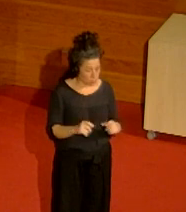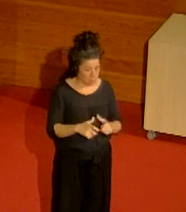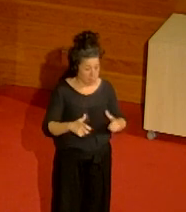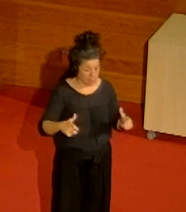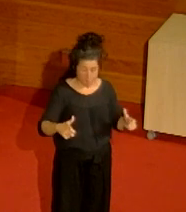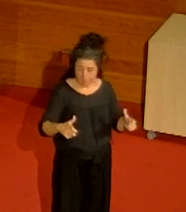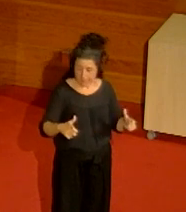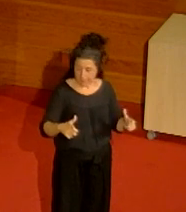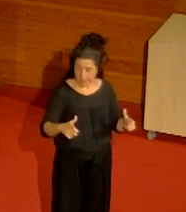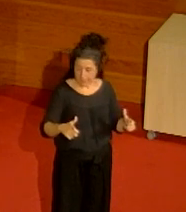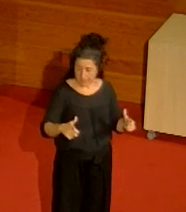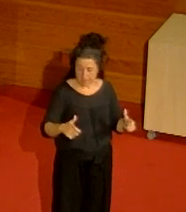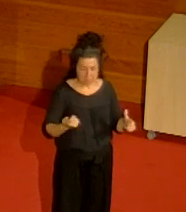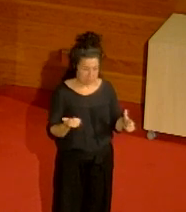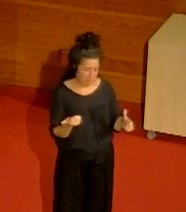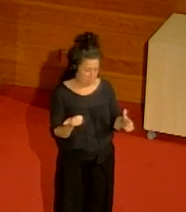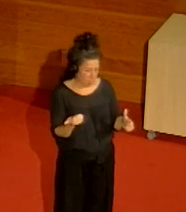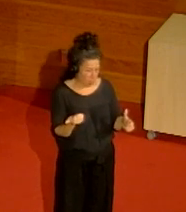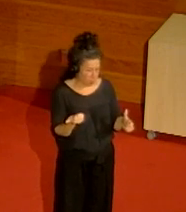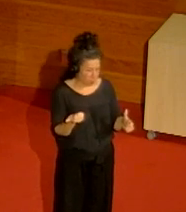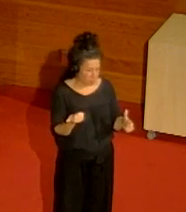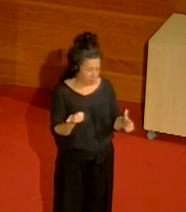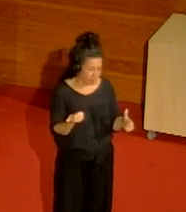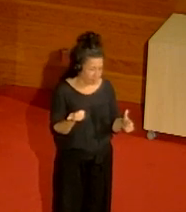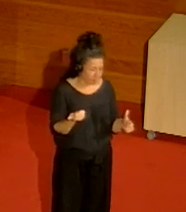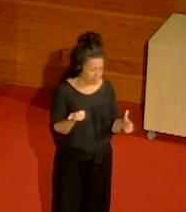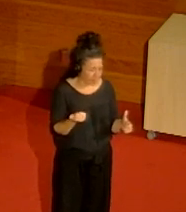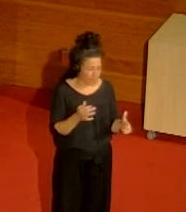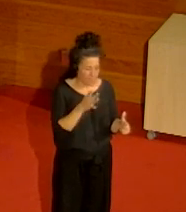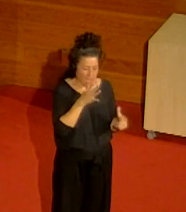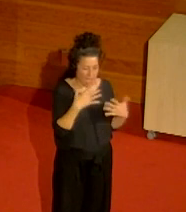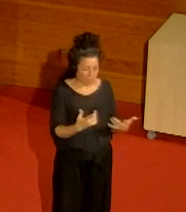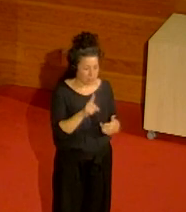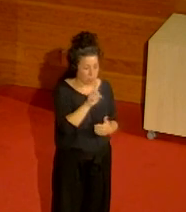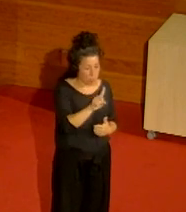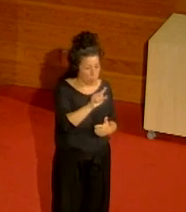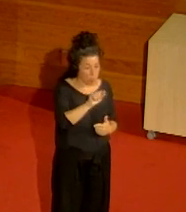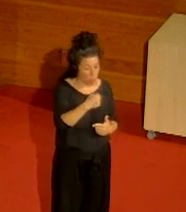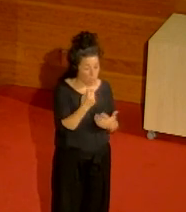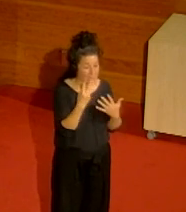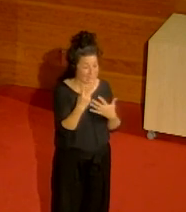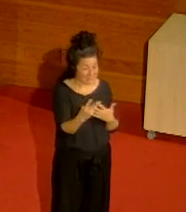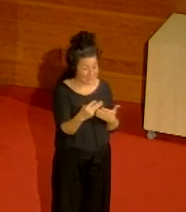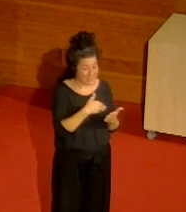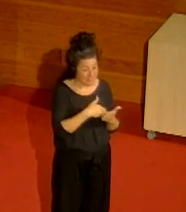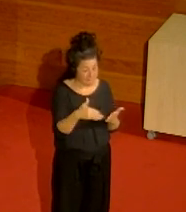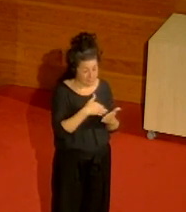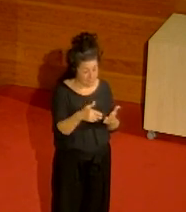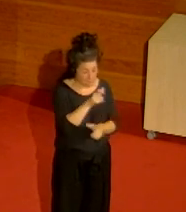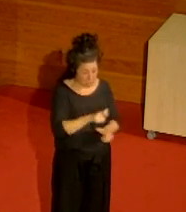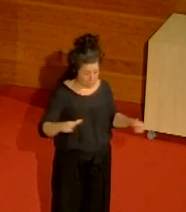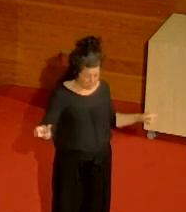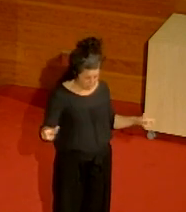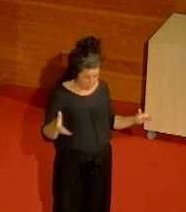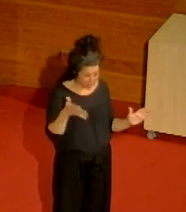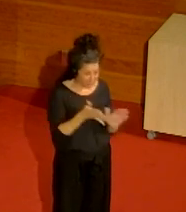tengo para que se hagan una idea hoy son 1,3 millones de personas en un país de 9,7 es decir son